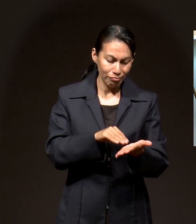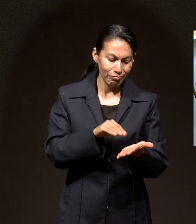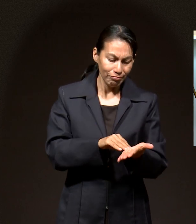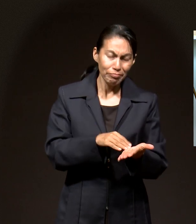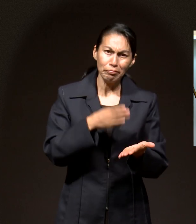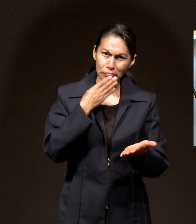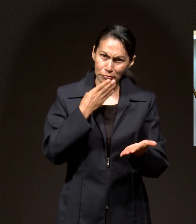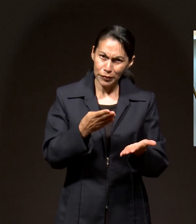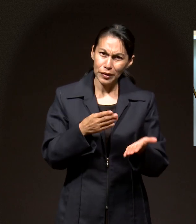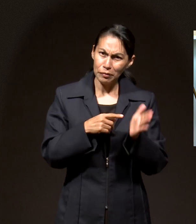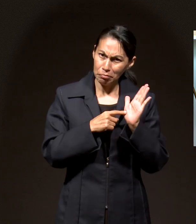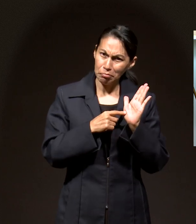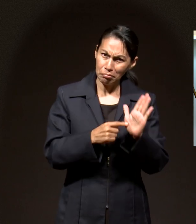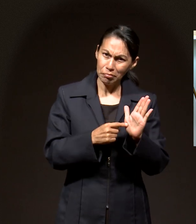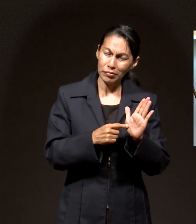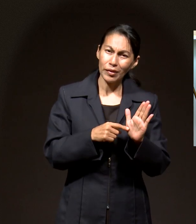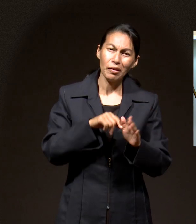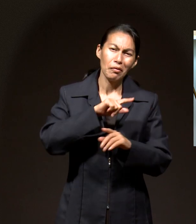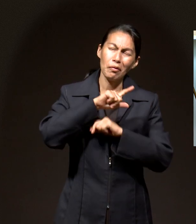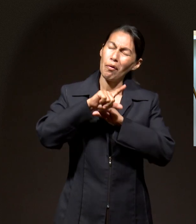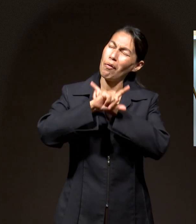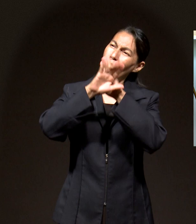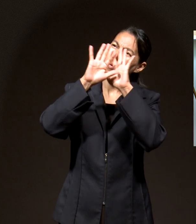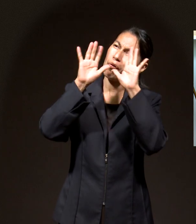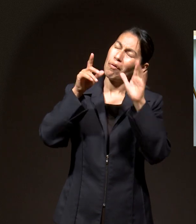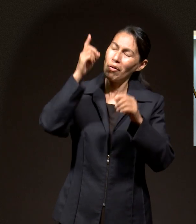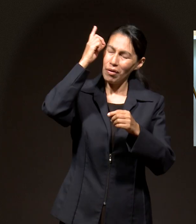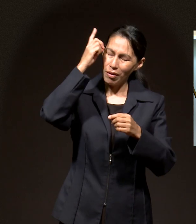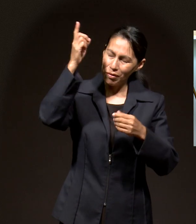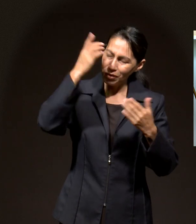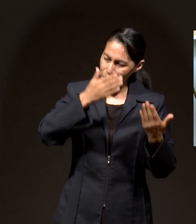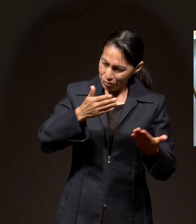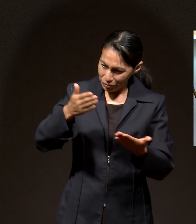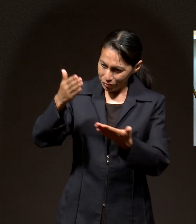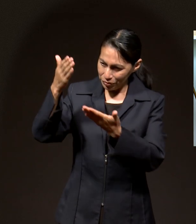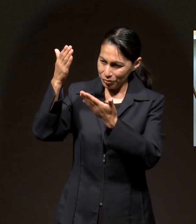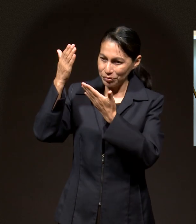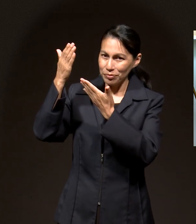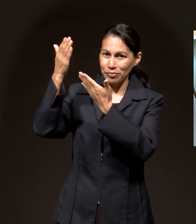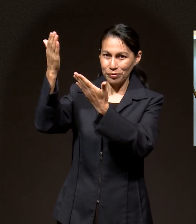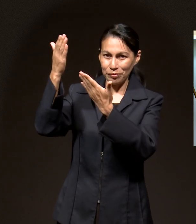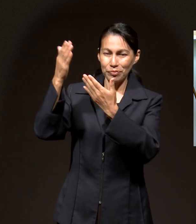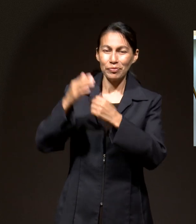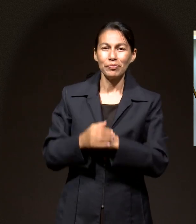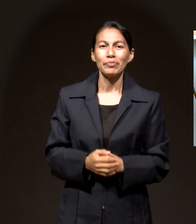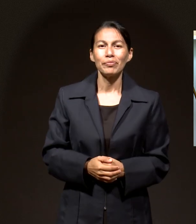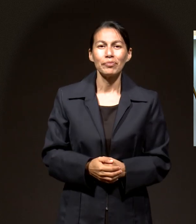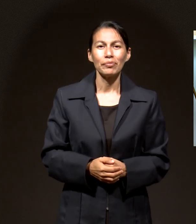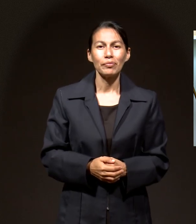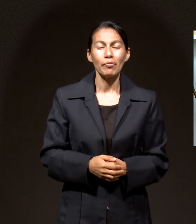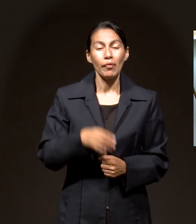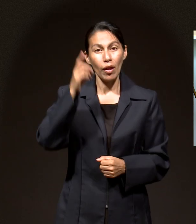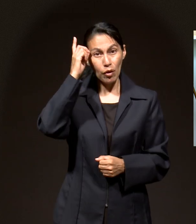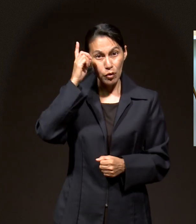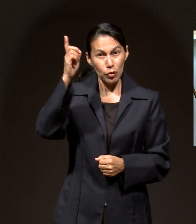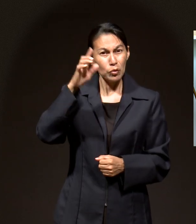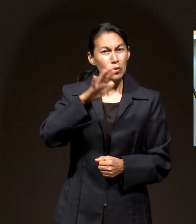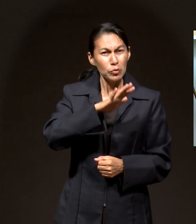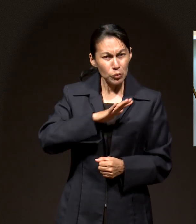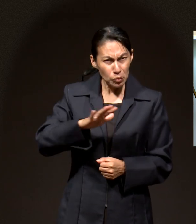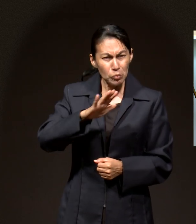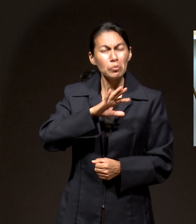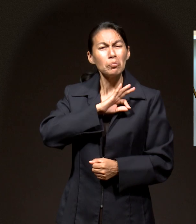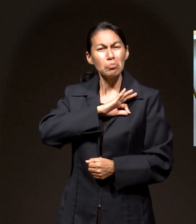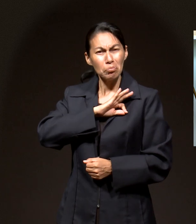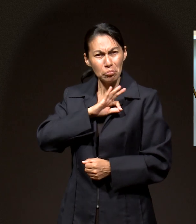y queremos confirmar este hallazgo, porque queremos darle la gloria a Dios como merece en este programa.